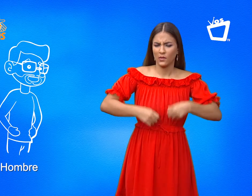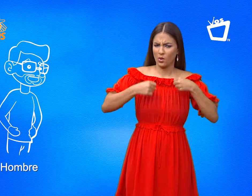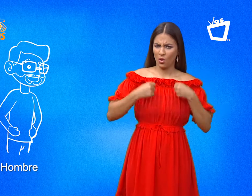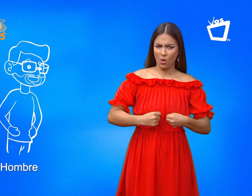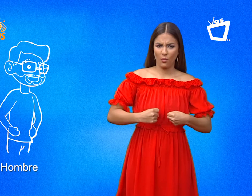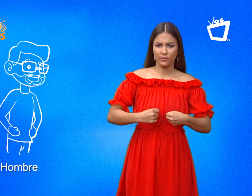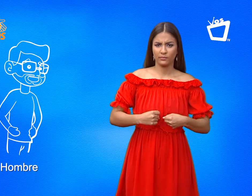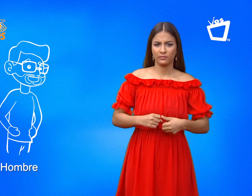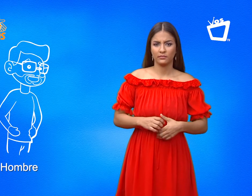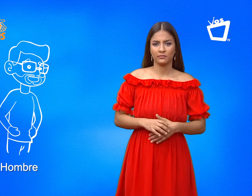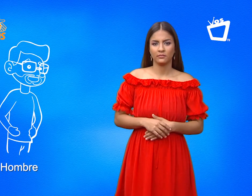hombre